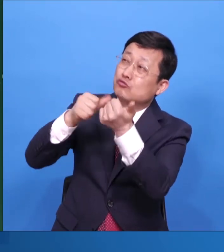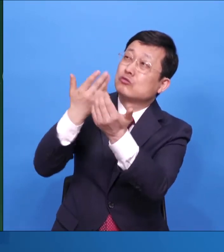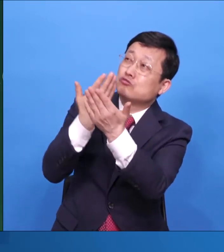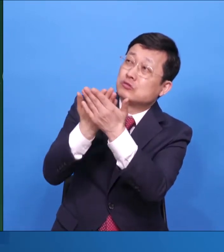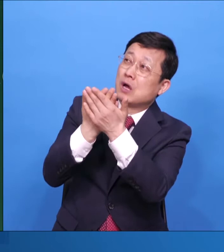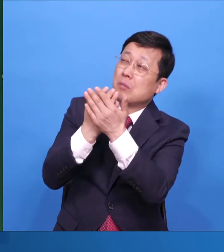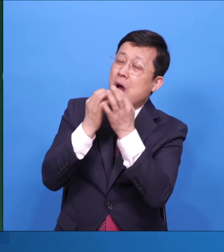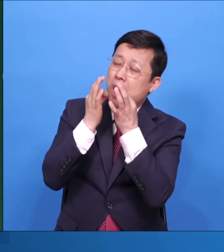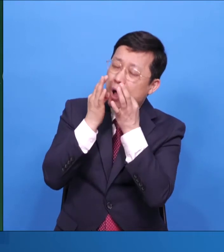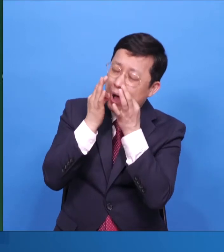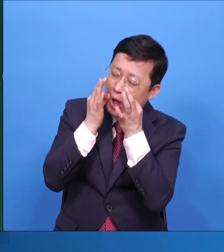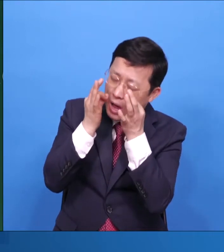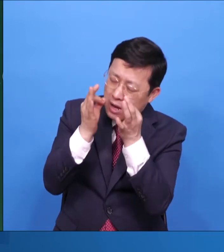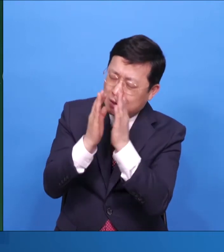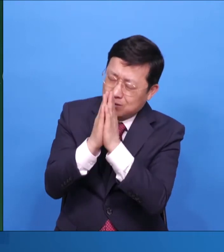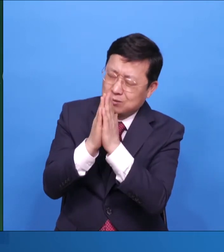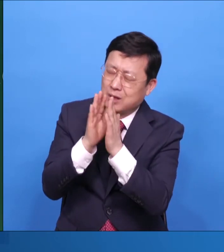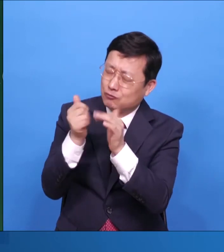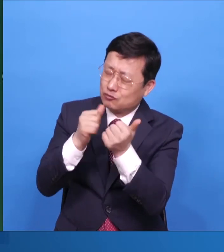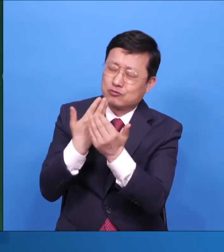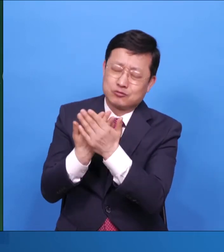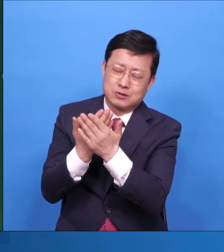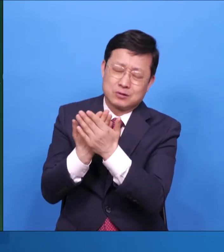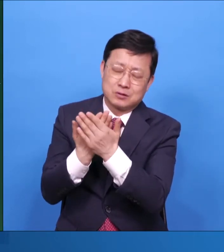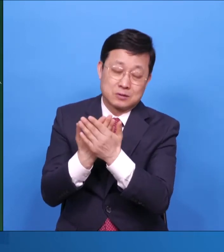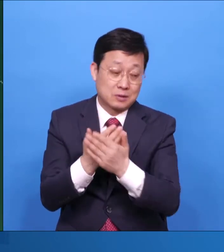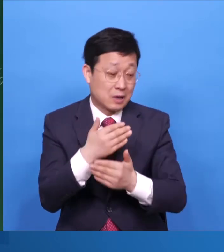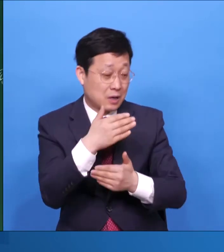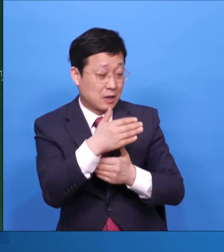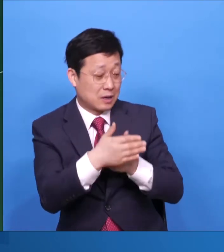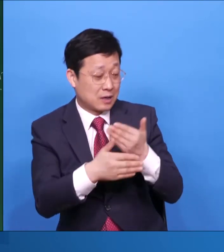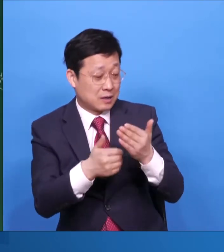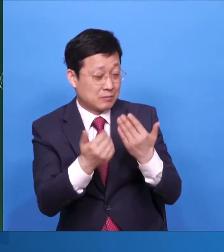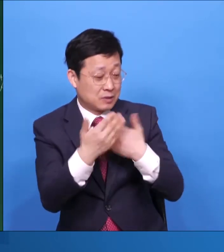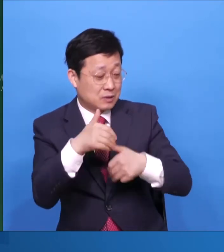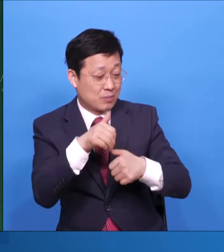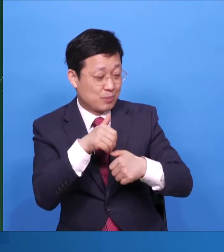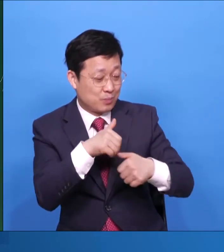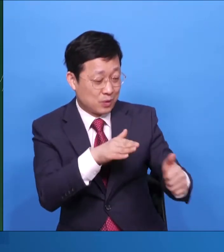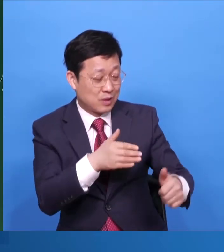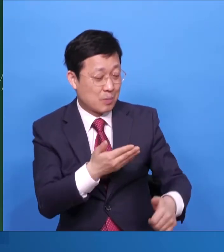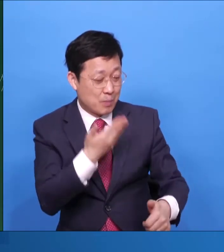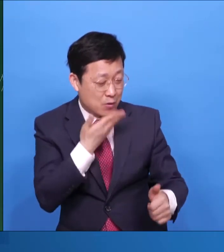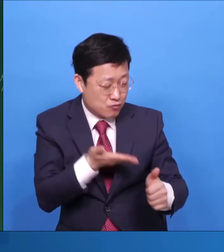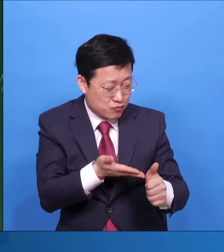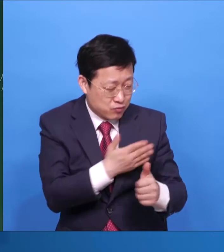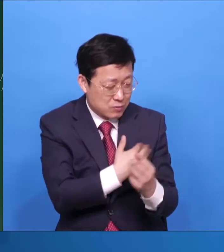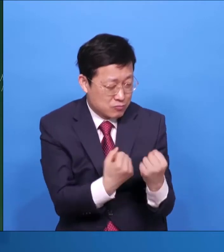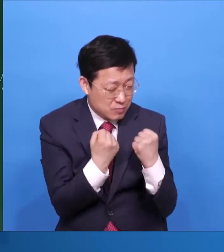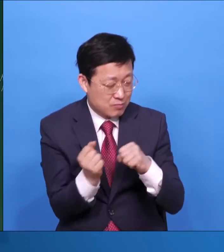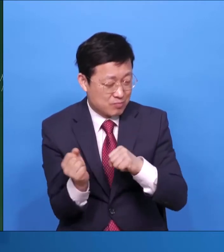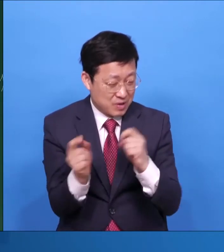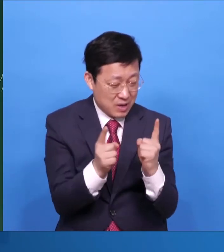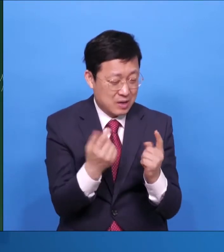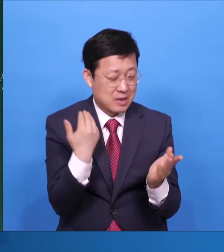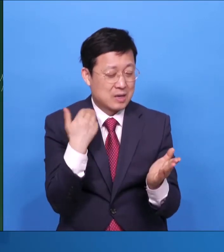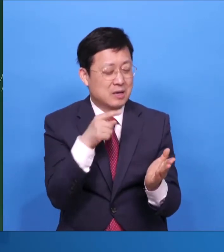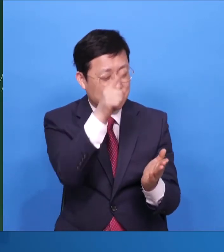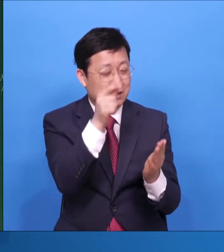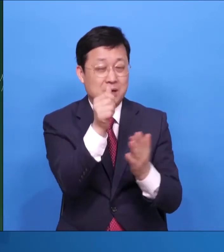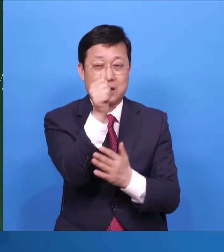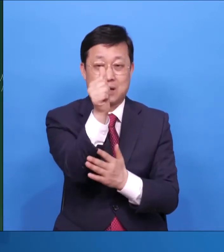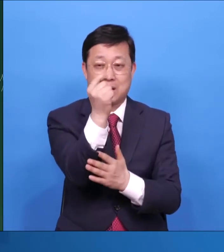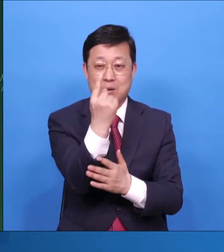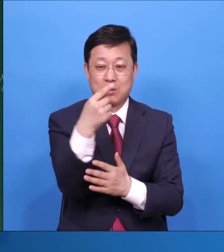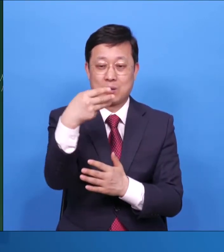안 합니까? Y estaba clamando a Dios que le quitara la vida. 이때 하나님이 주의 천사를 보내서 엘리야에게 힘을 주셔서 호렙으로